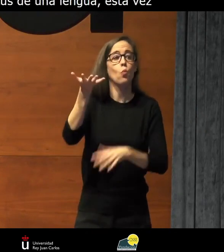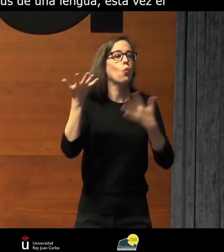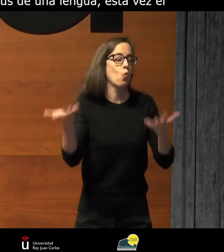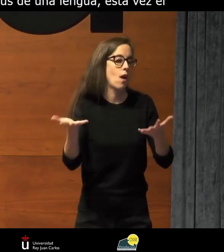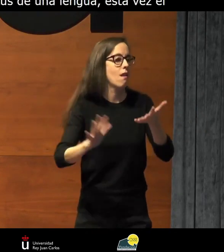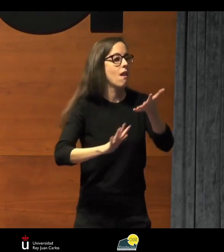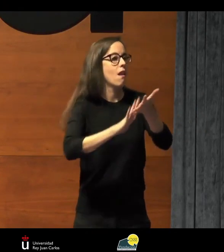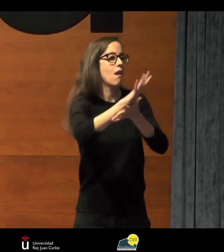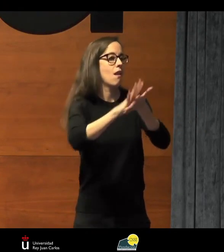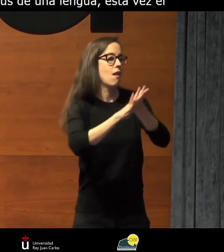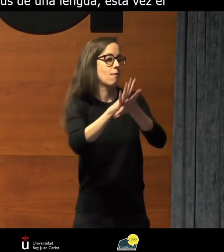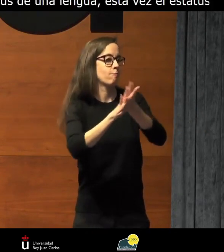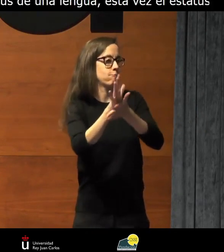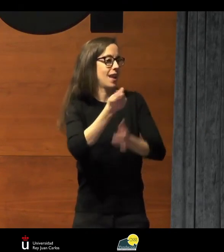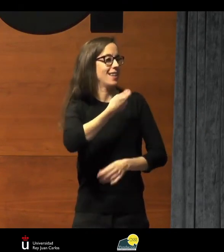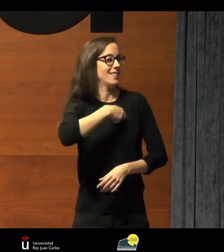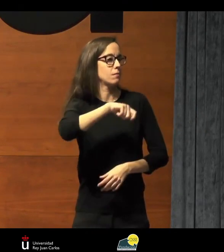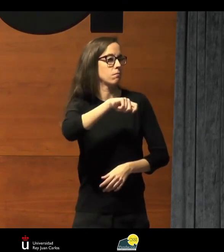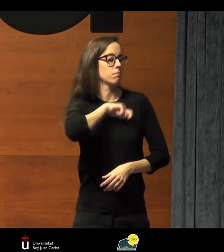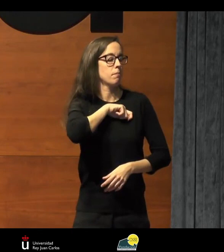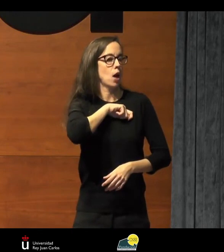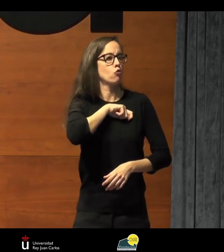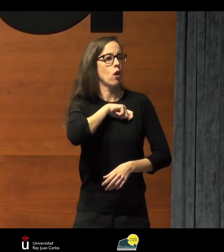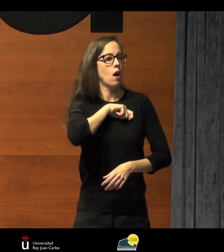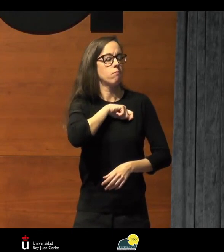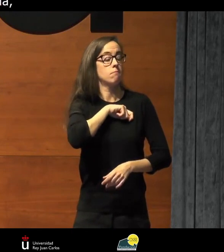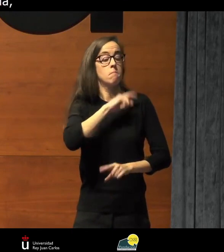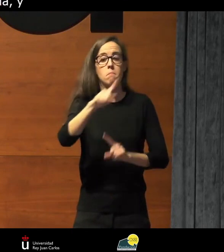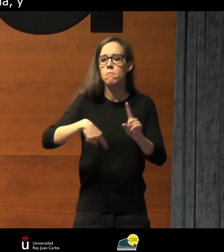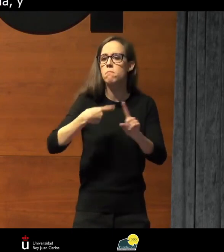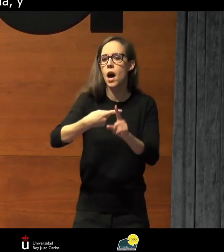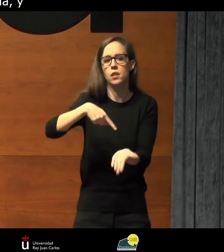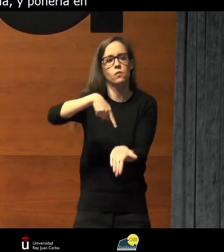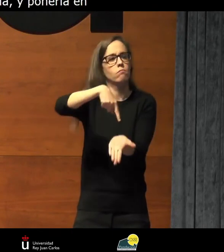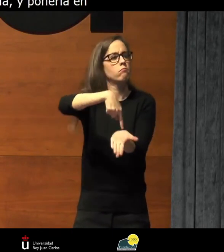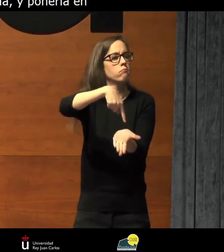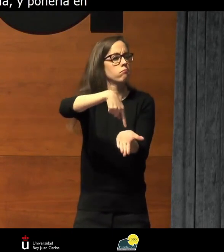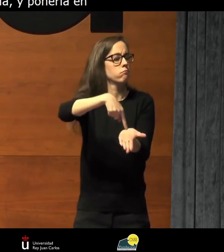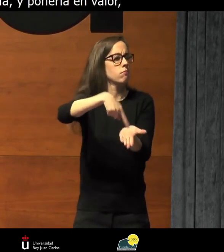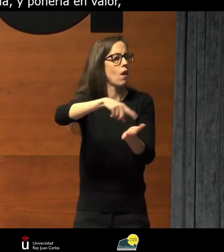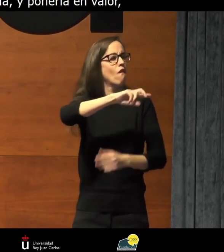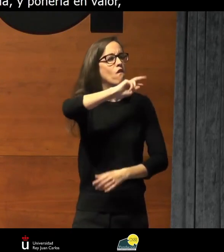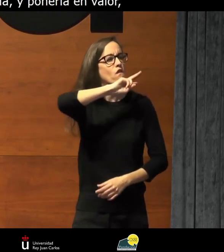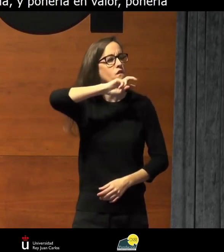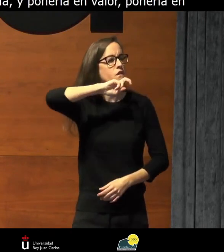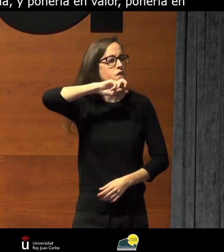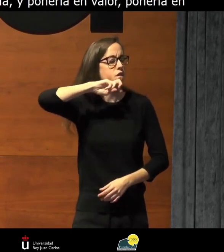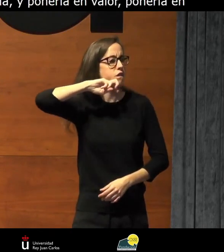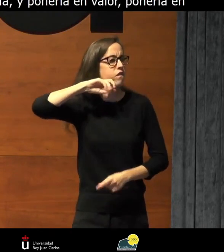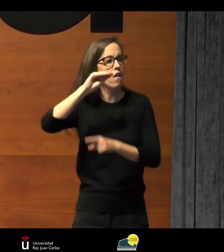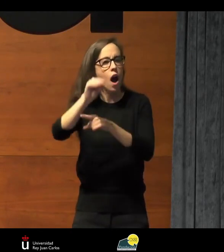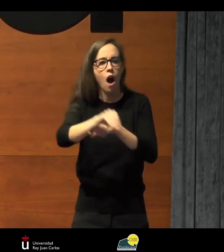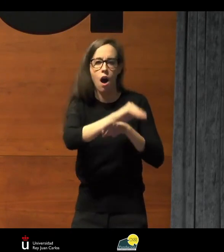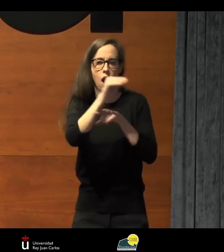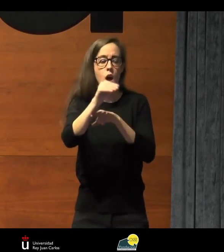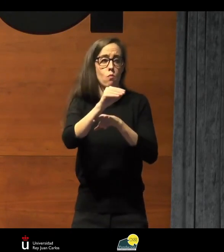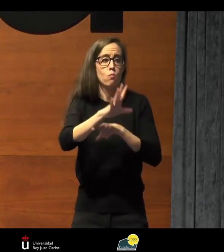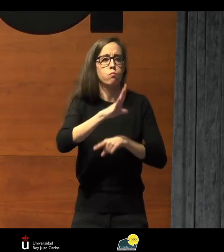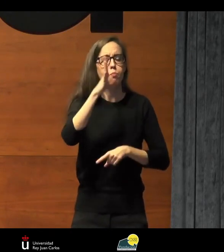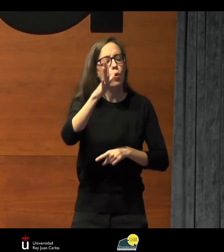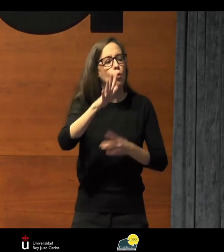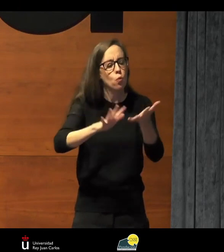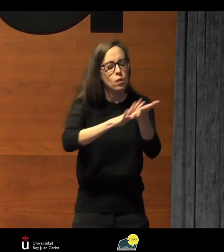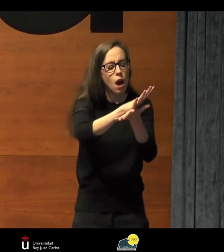signos española, y ponerla en valor como una lengua antropológicamente